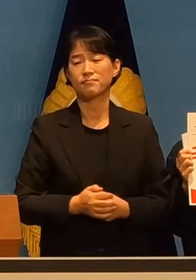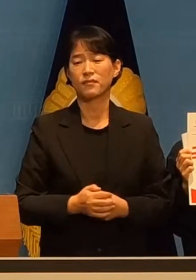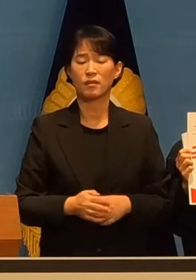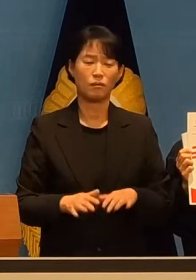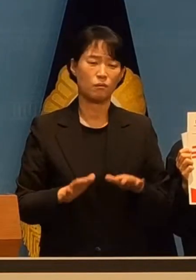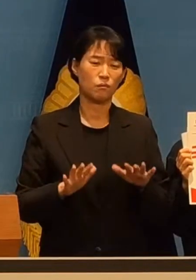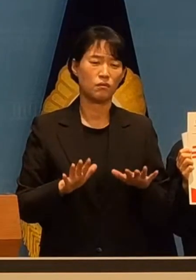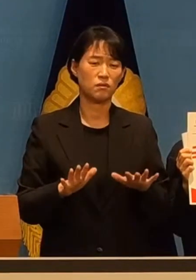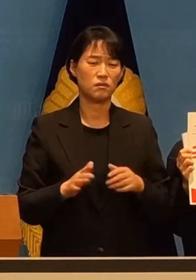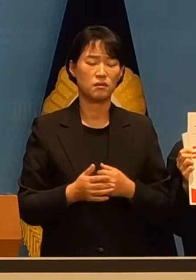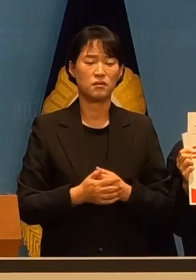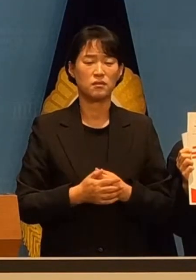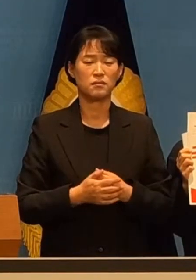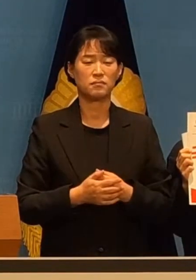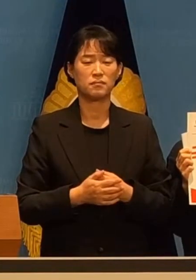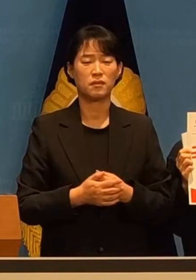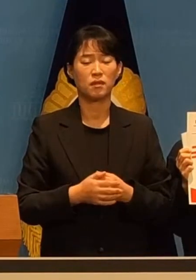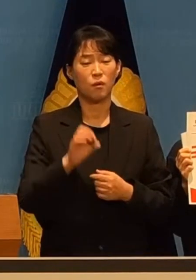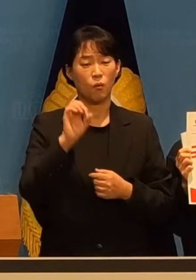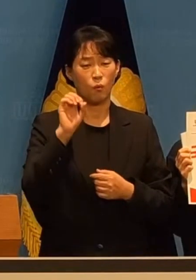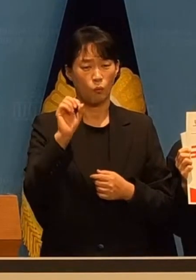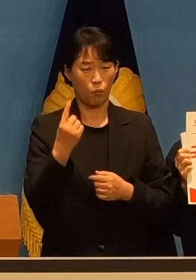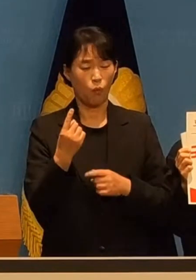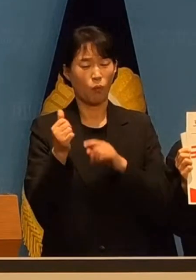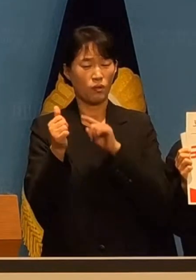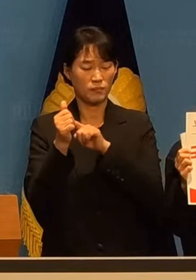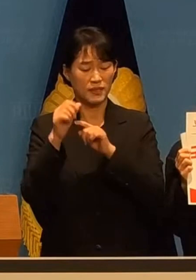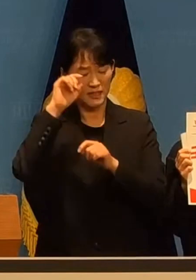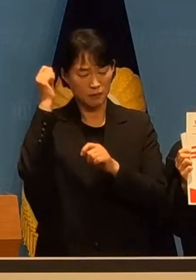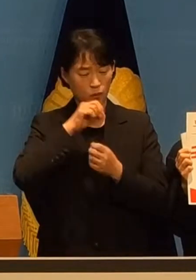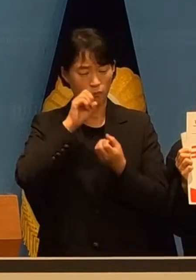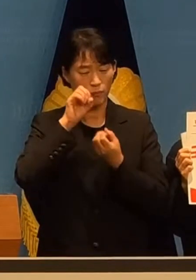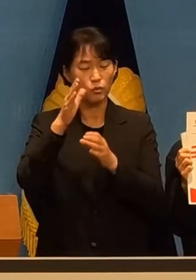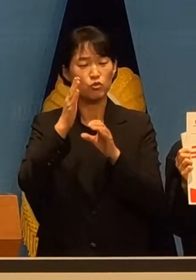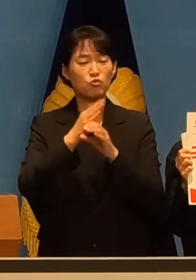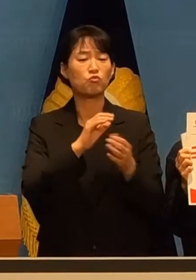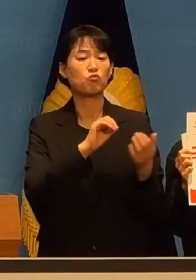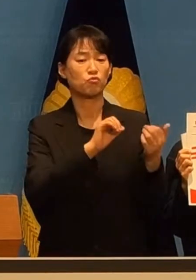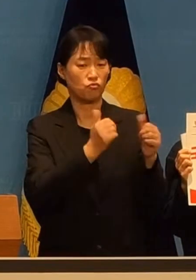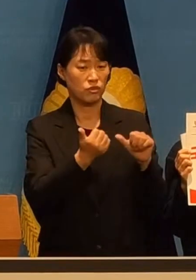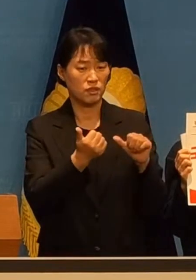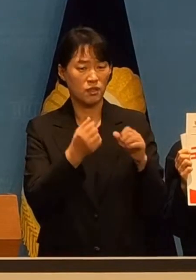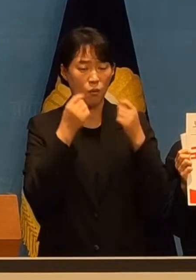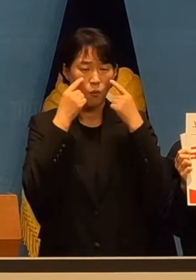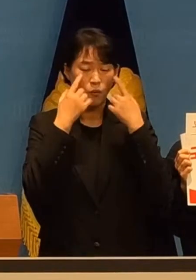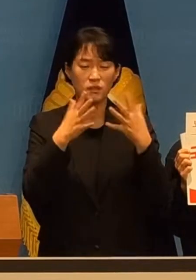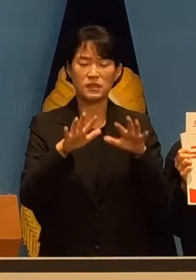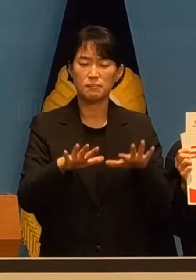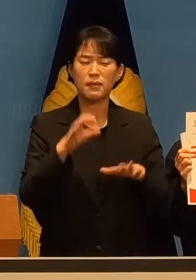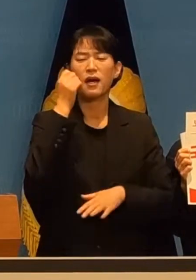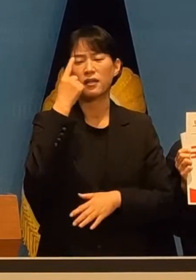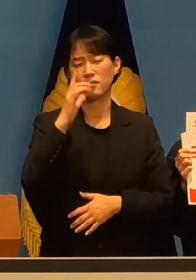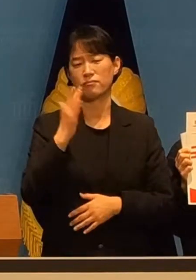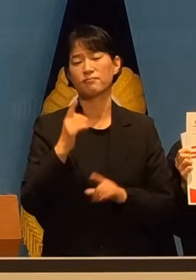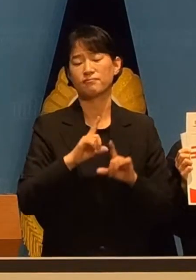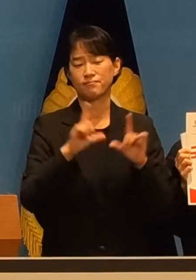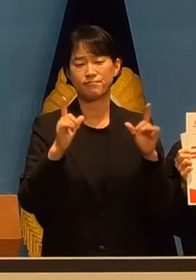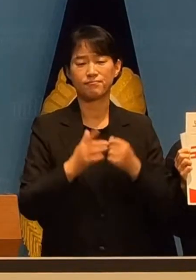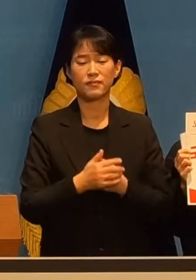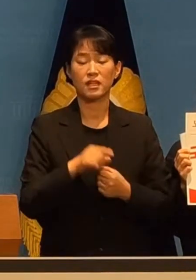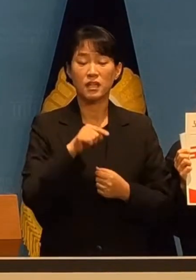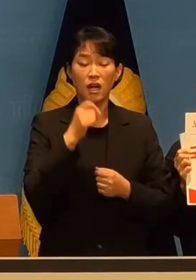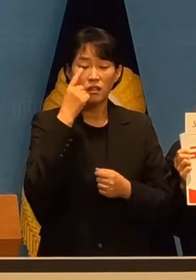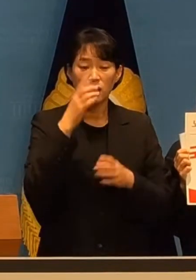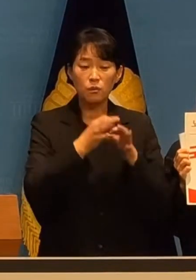오늘은 고 오승용 님이 새벽 배송 중 숨진 지 정확히 한 달이 되는 날입니다. 그 한 달